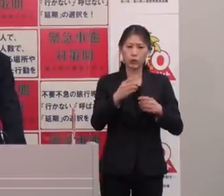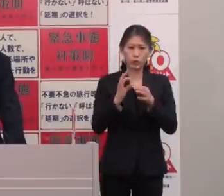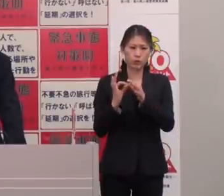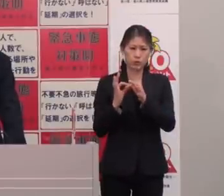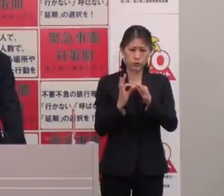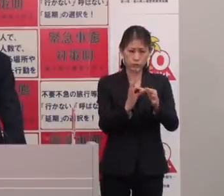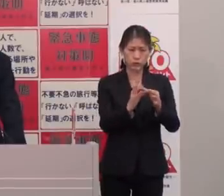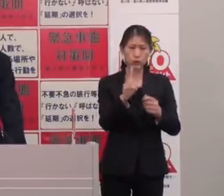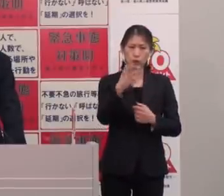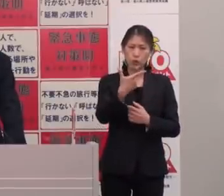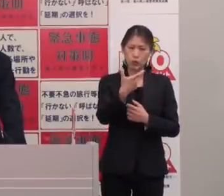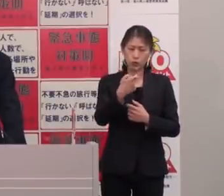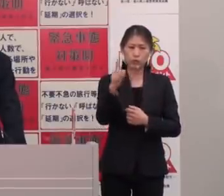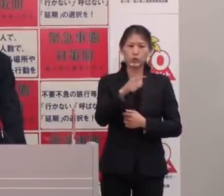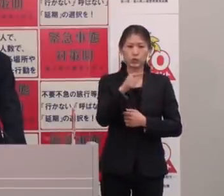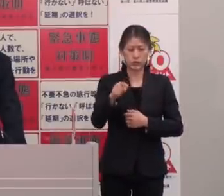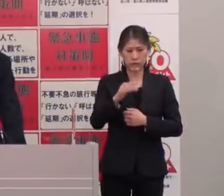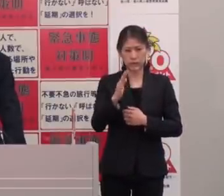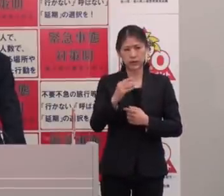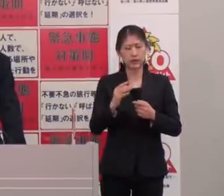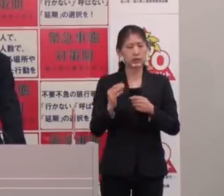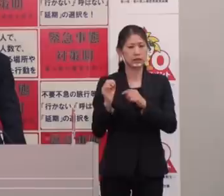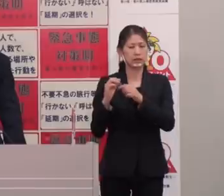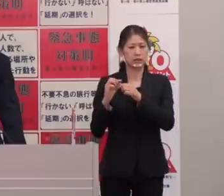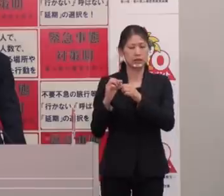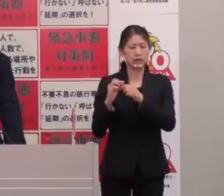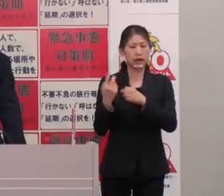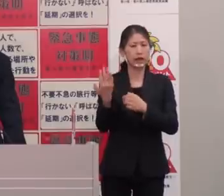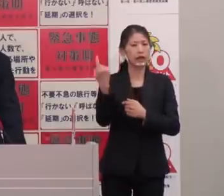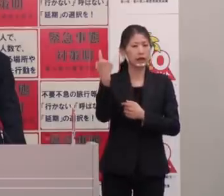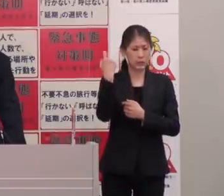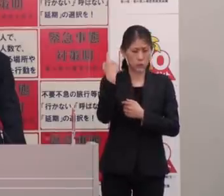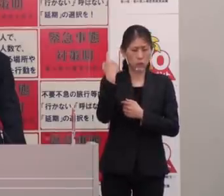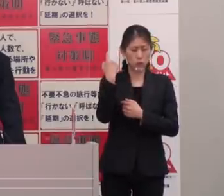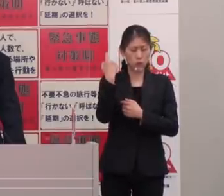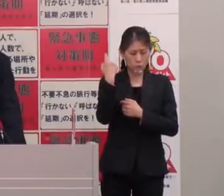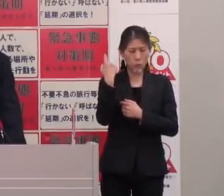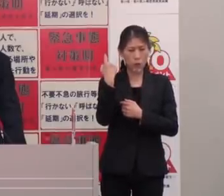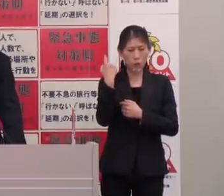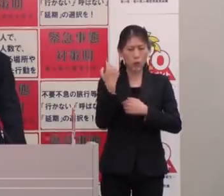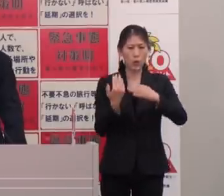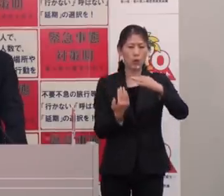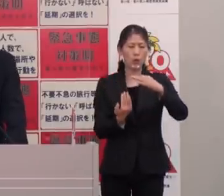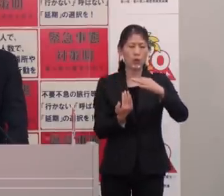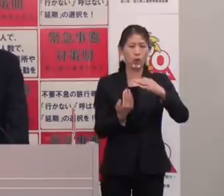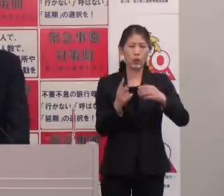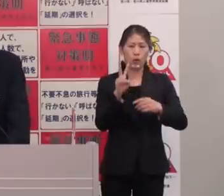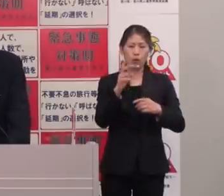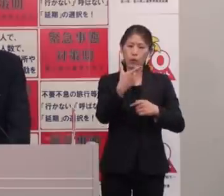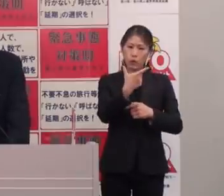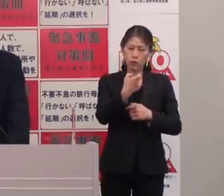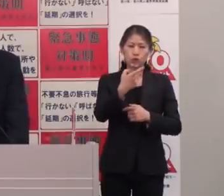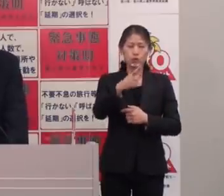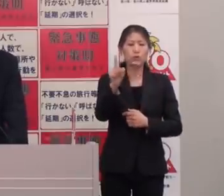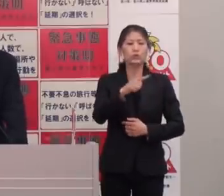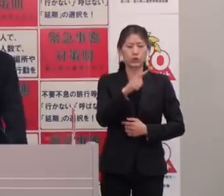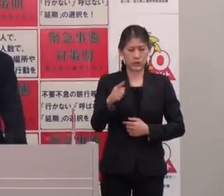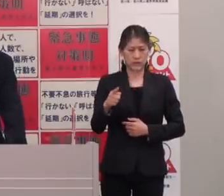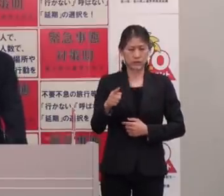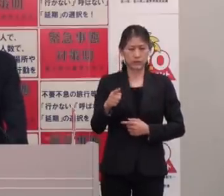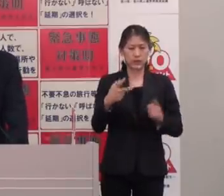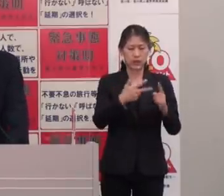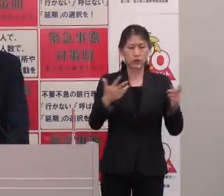ており、昨日も過去2番目に多い66人となり、直近1週間